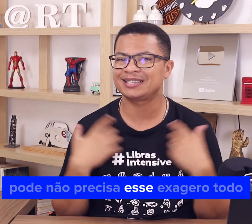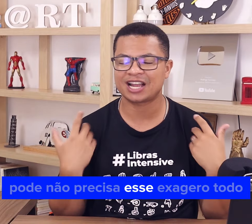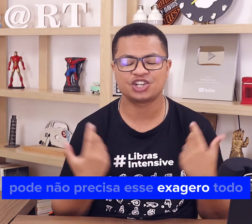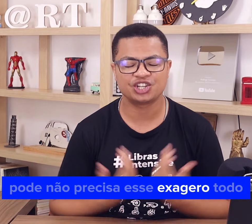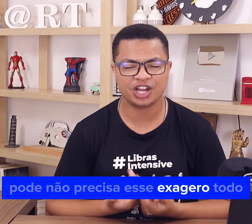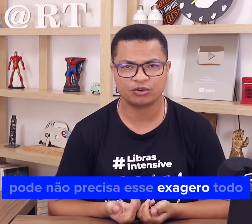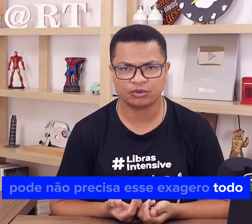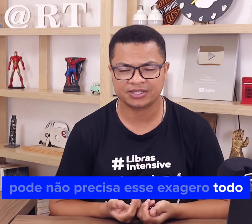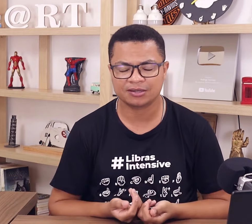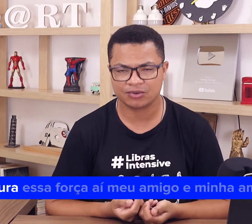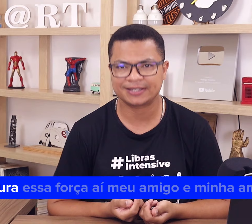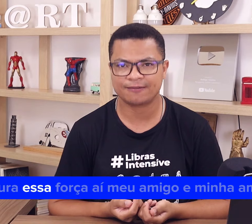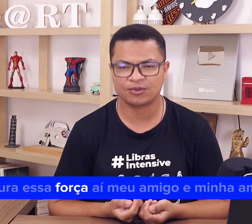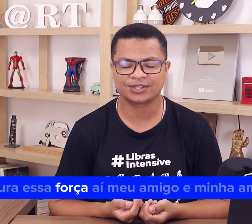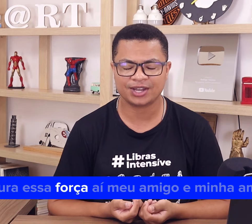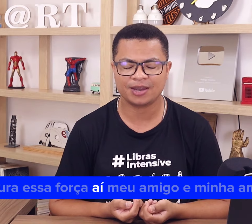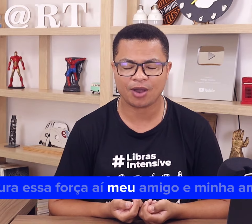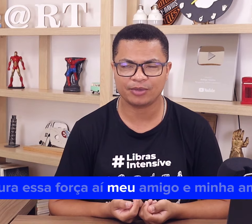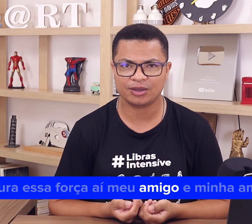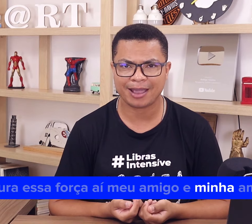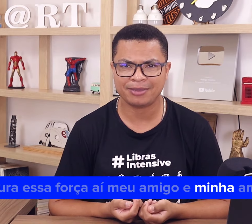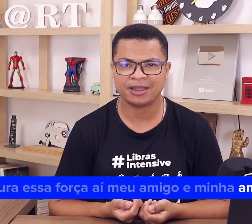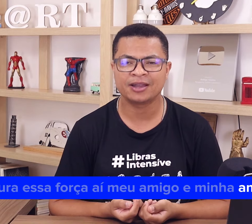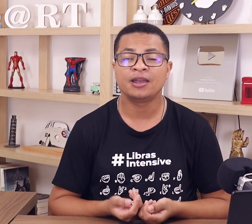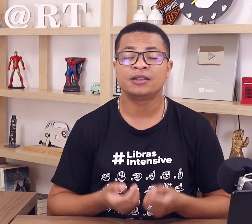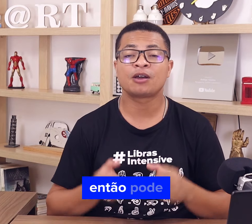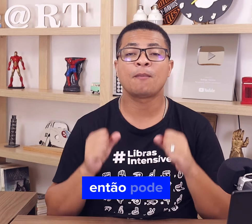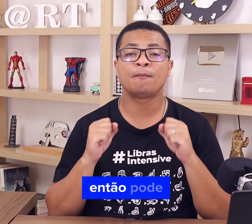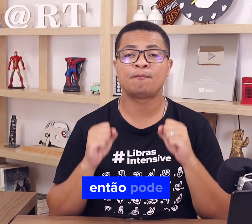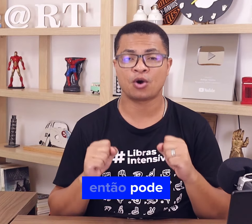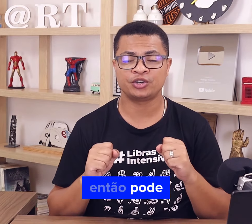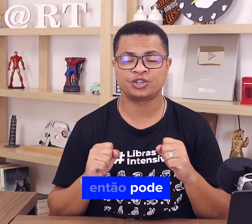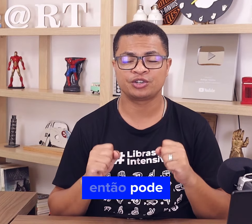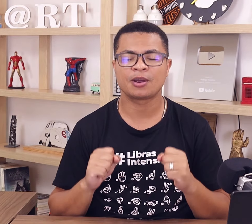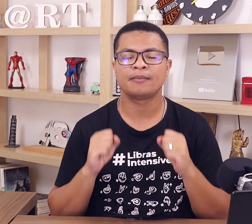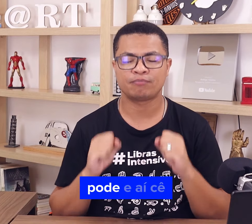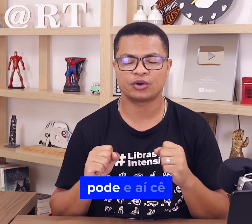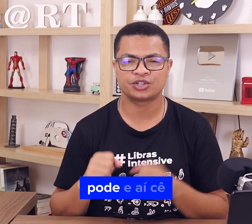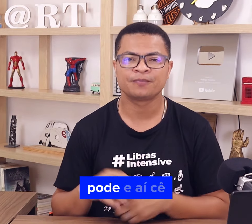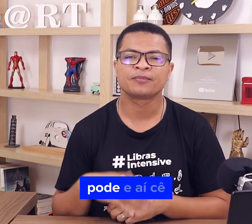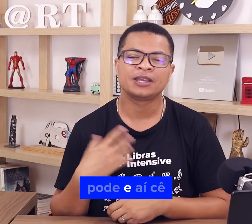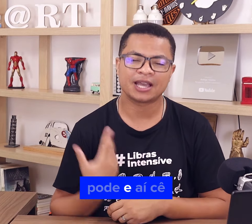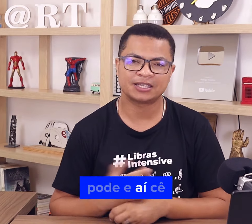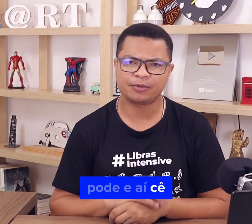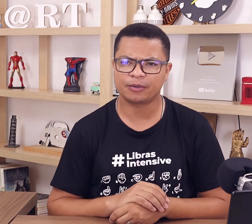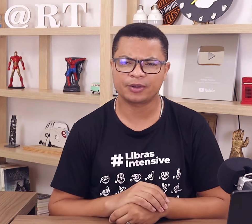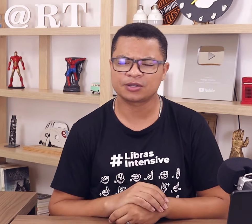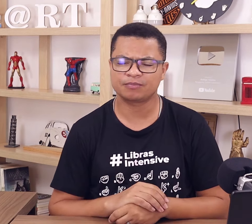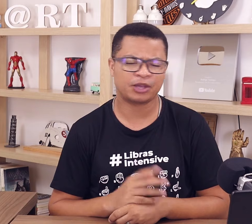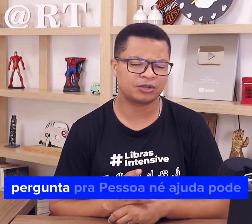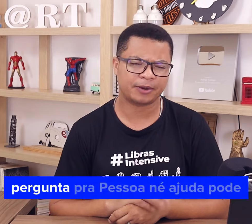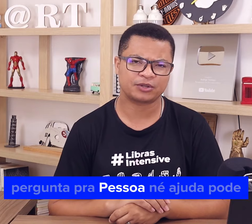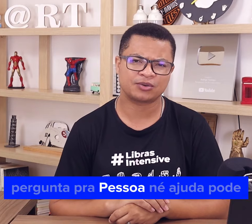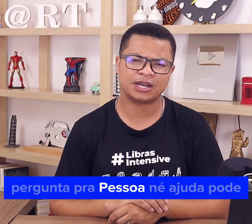exagero todo. Segura essa força aí, meu amigo e minha amiga. Então, pode. Pode. E aí você pergunta pra pessoa, né?